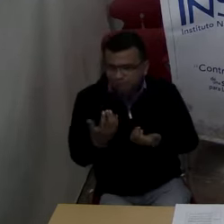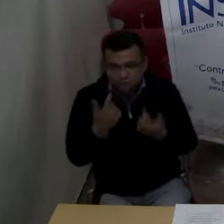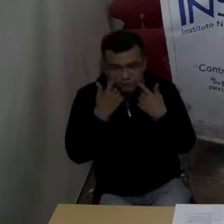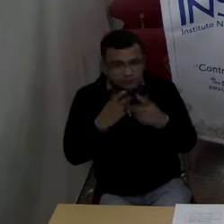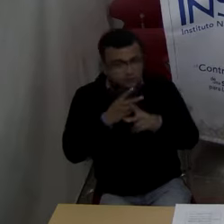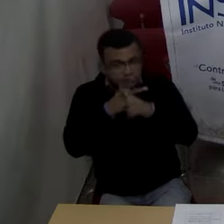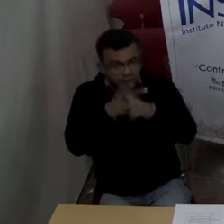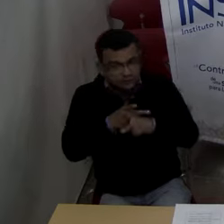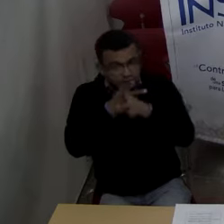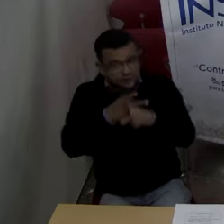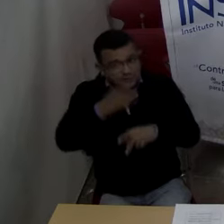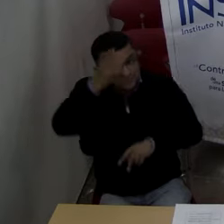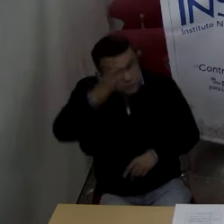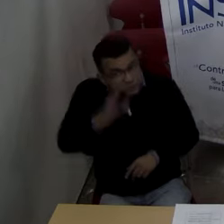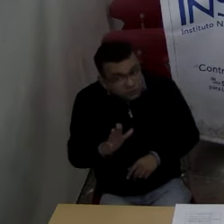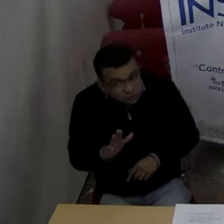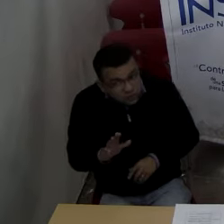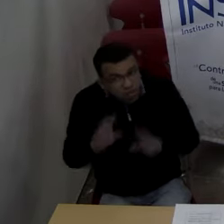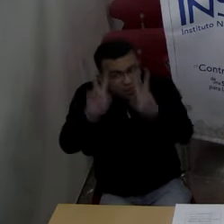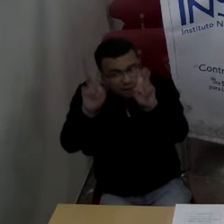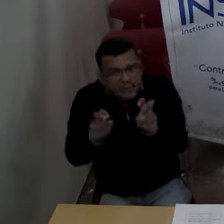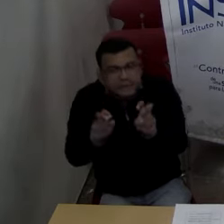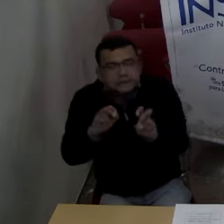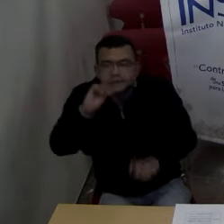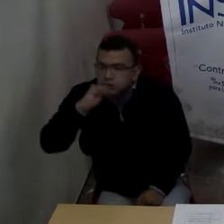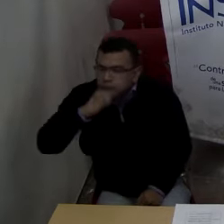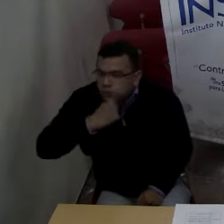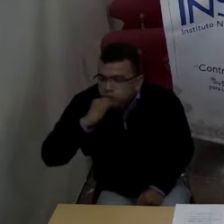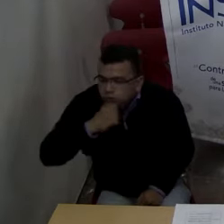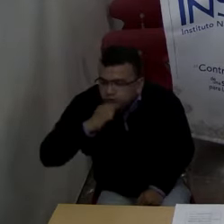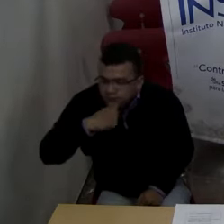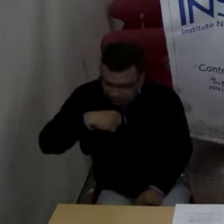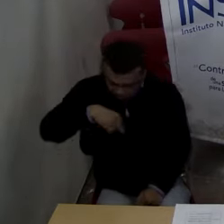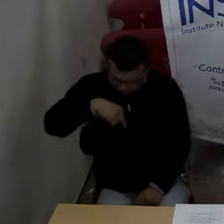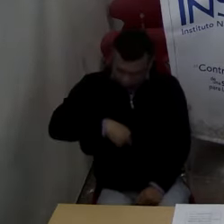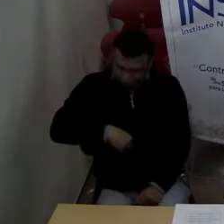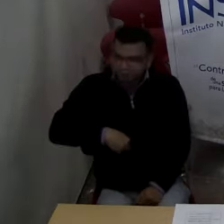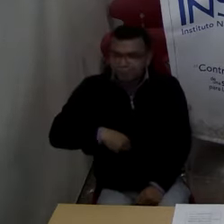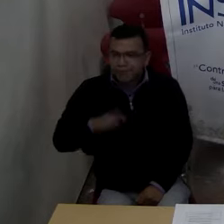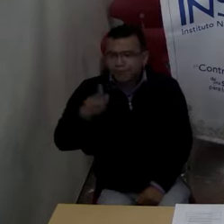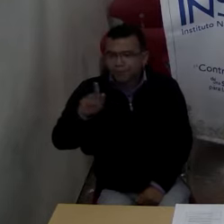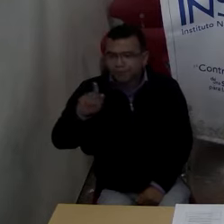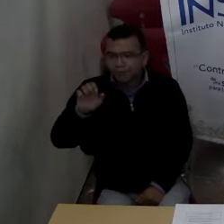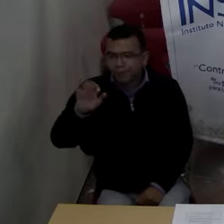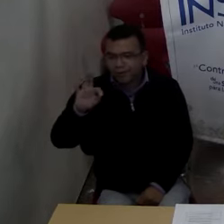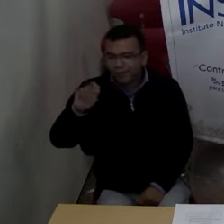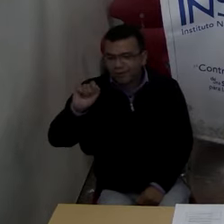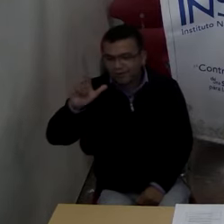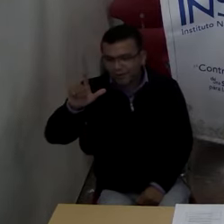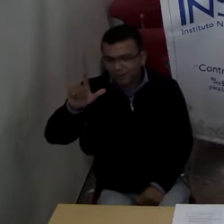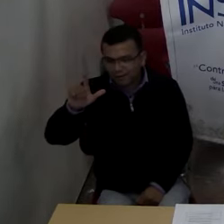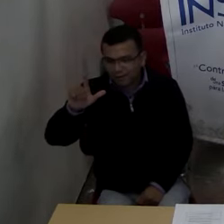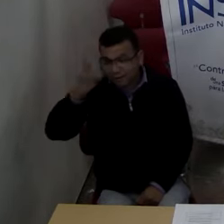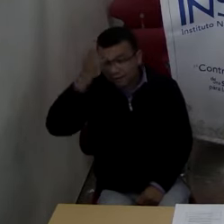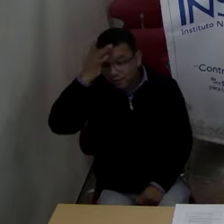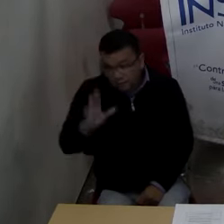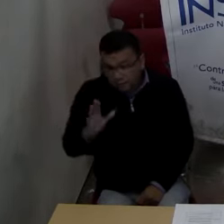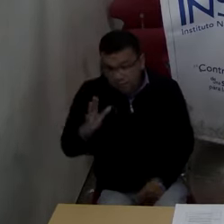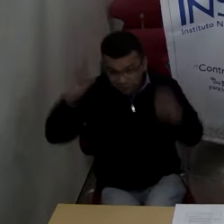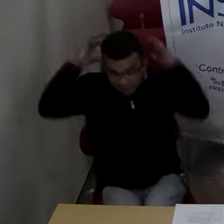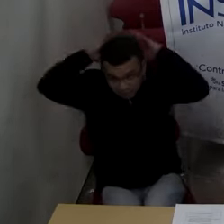que la placenta esté ubicada muy hacia abajo. Eso se llama placenta previa.